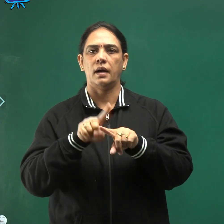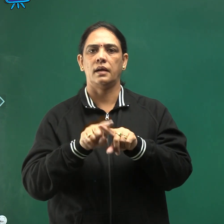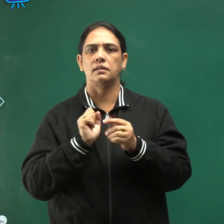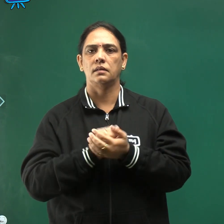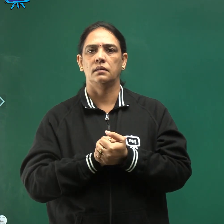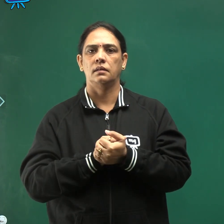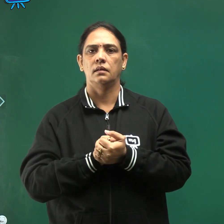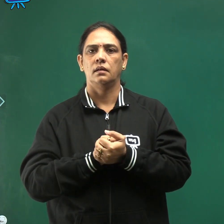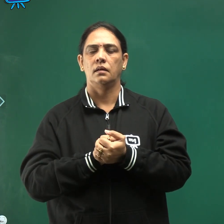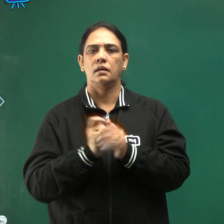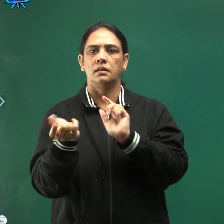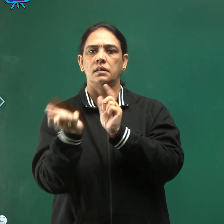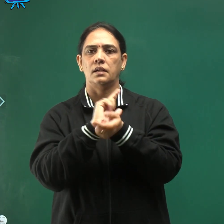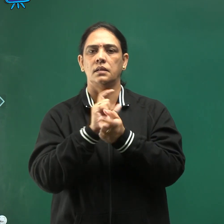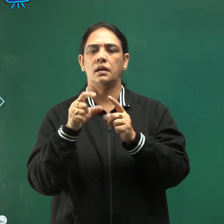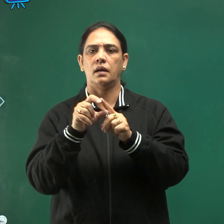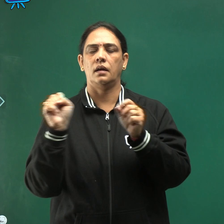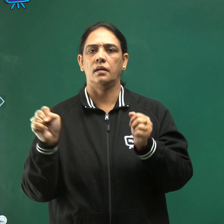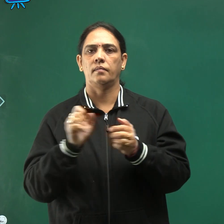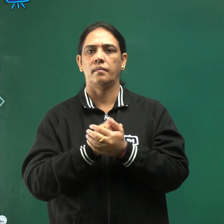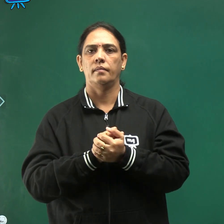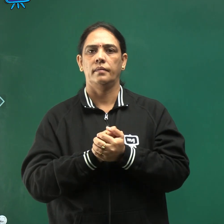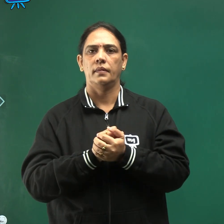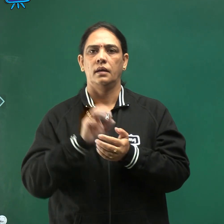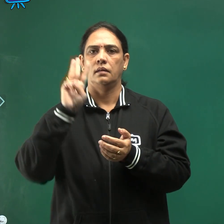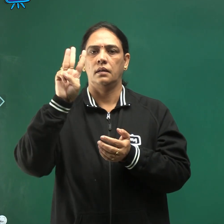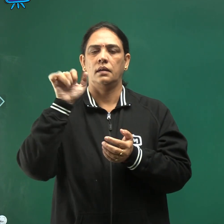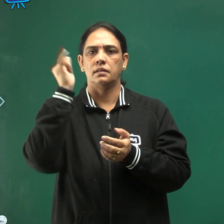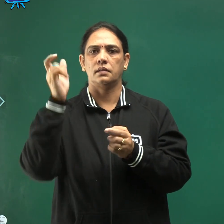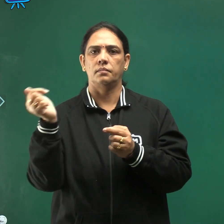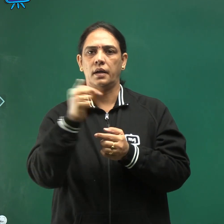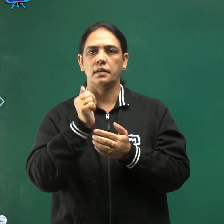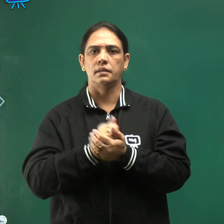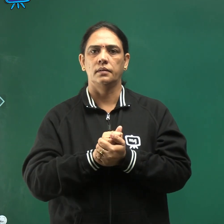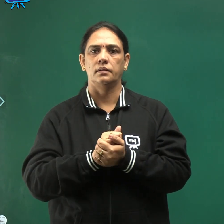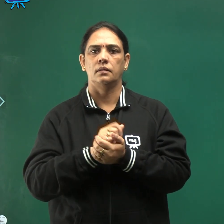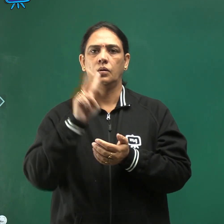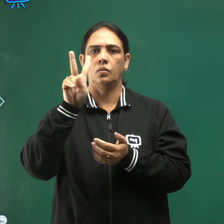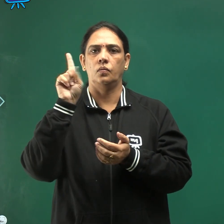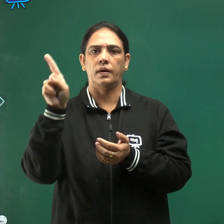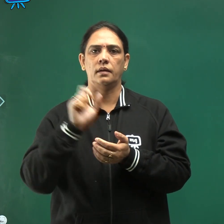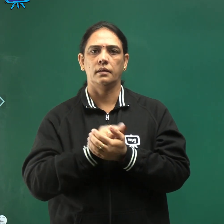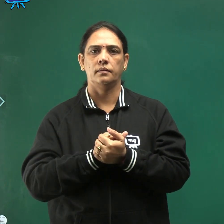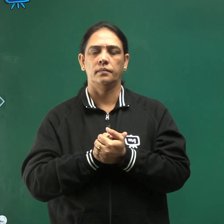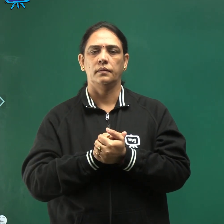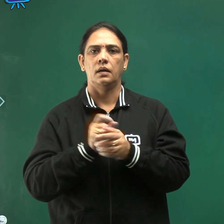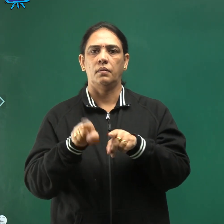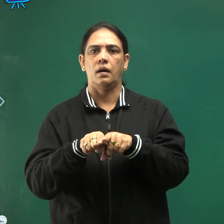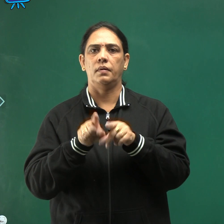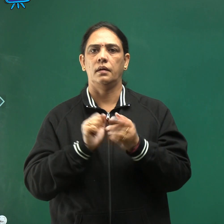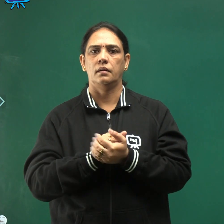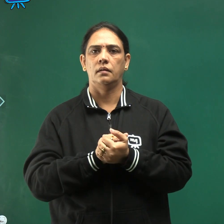x। पक्षांतरण करेंगे 36 - 21